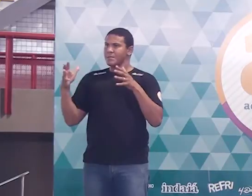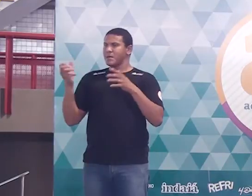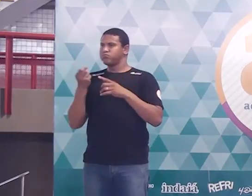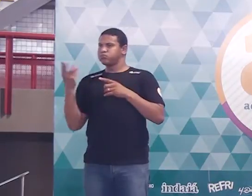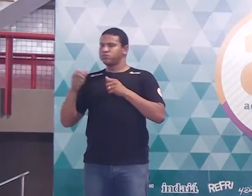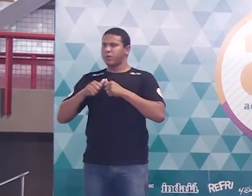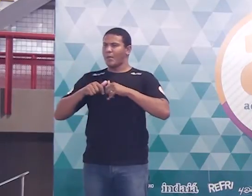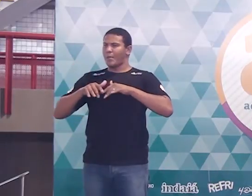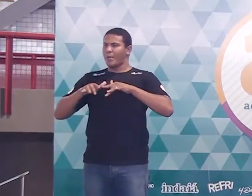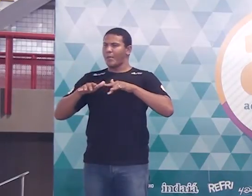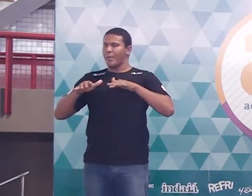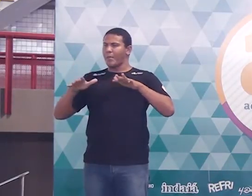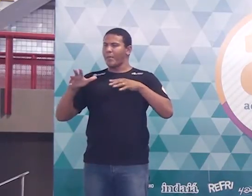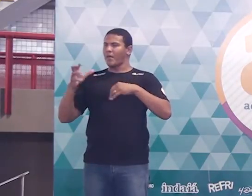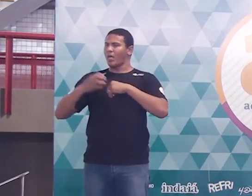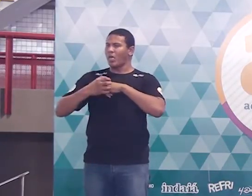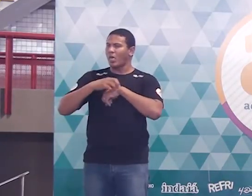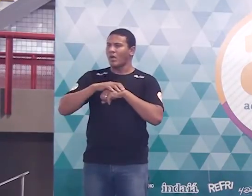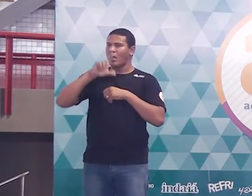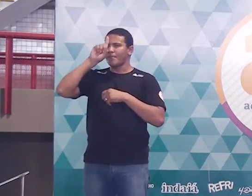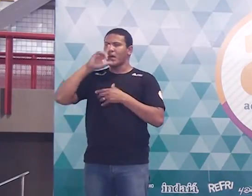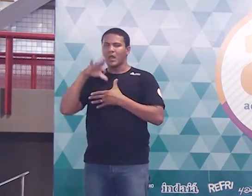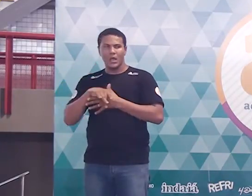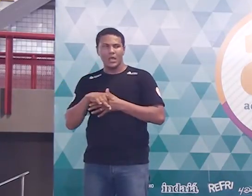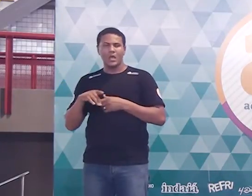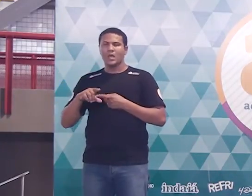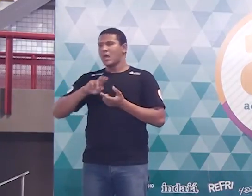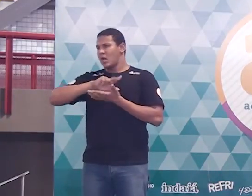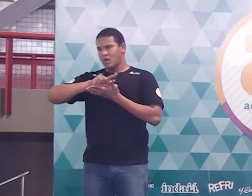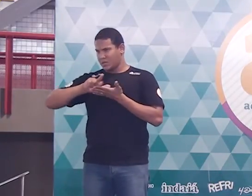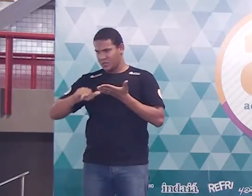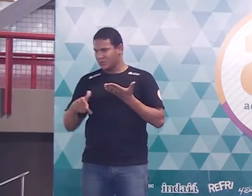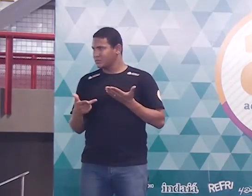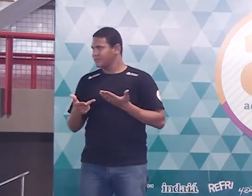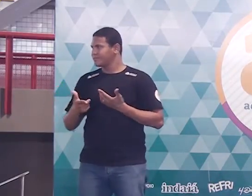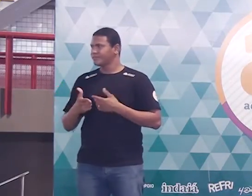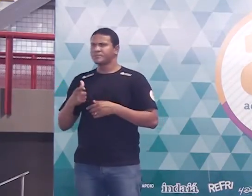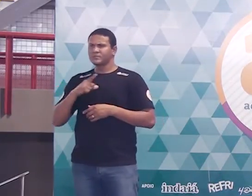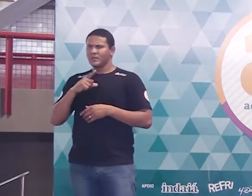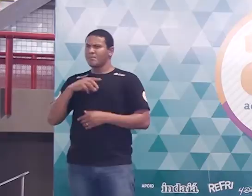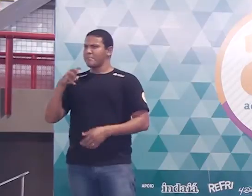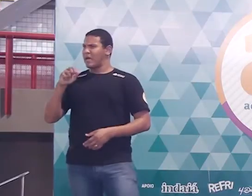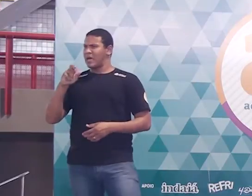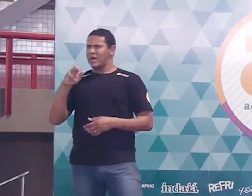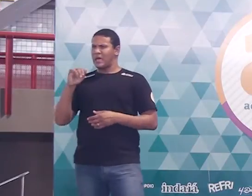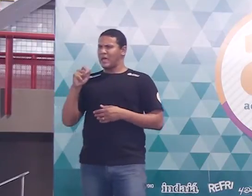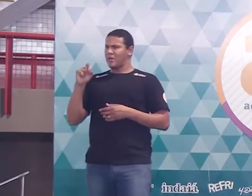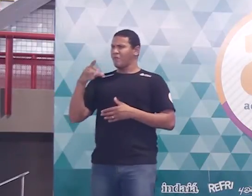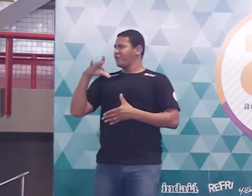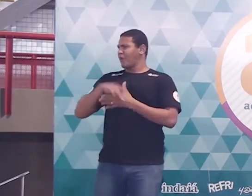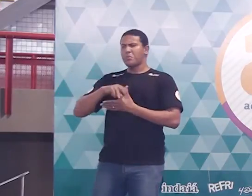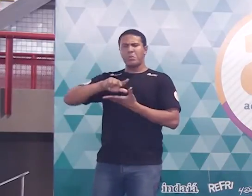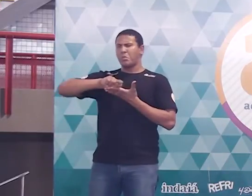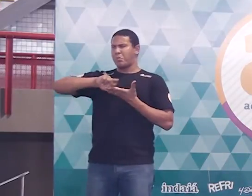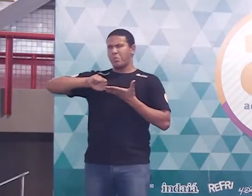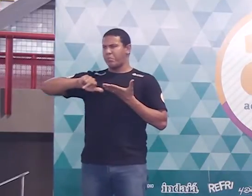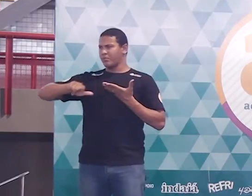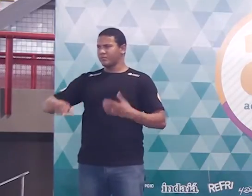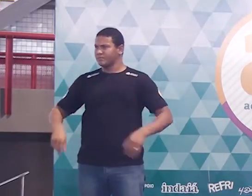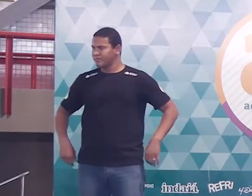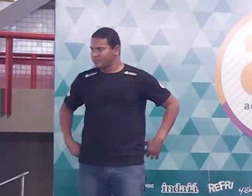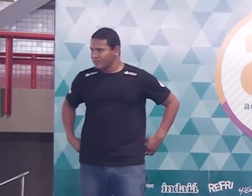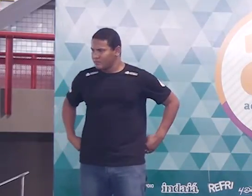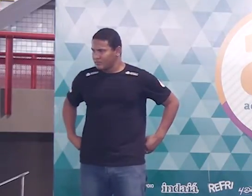epidemias. É zika, chikungunya, febre amarela, e vão surgir outras. Febre maraio, e aí vem, certo?